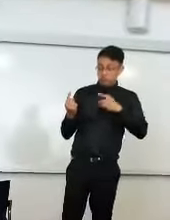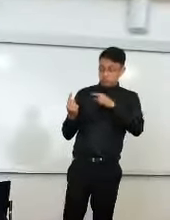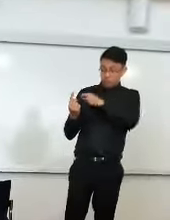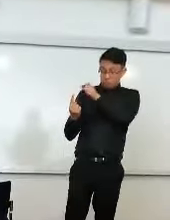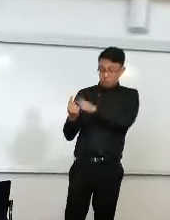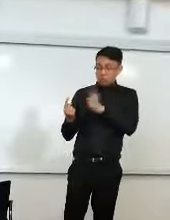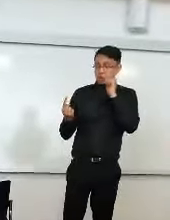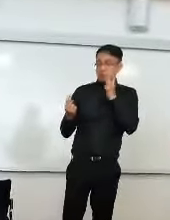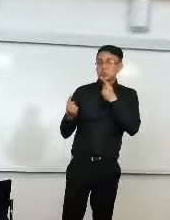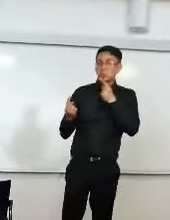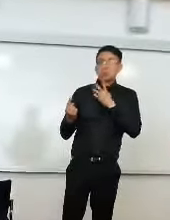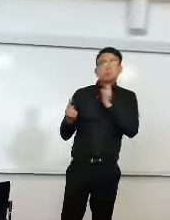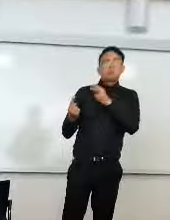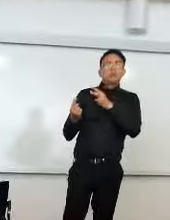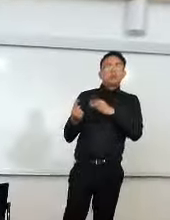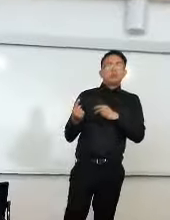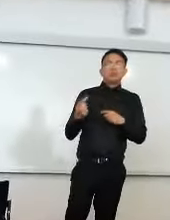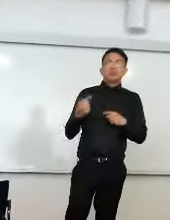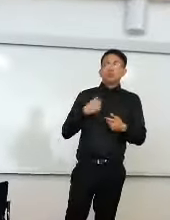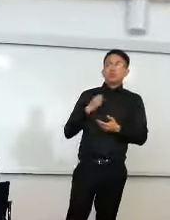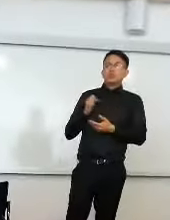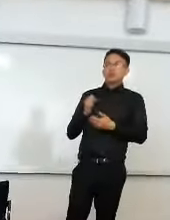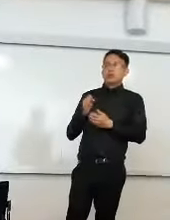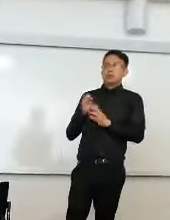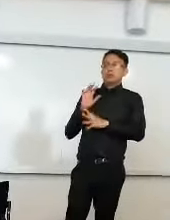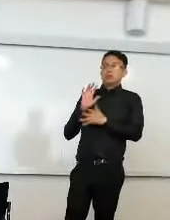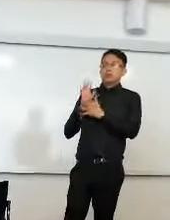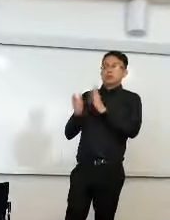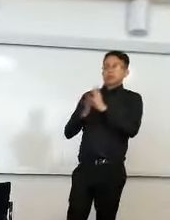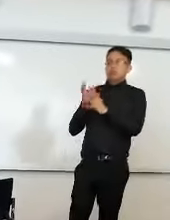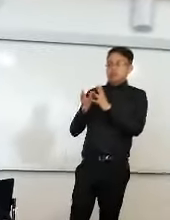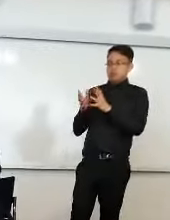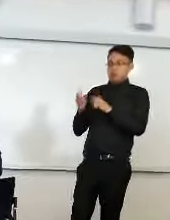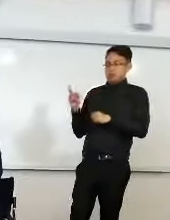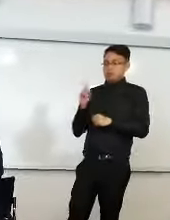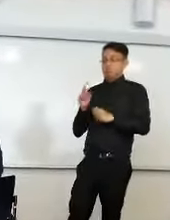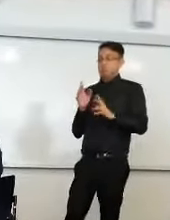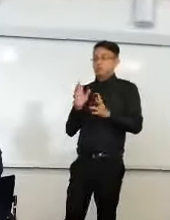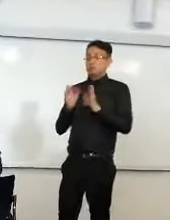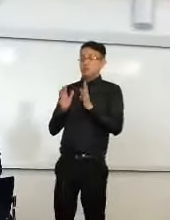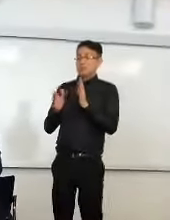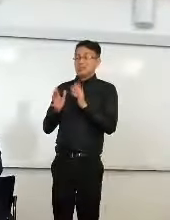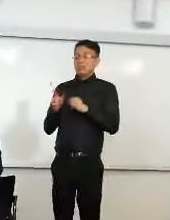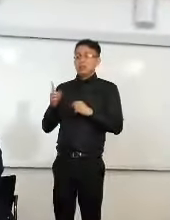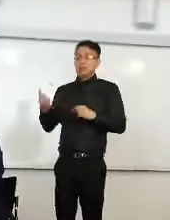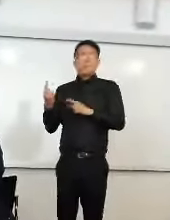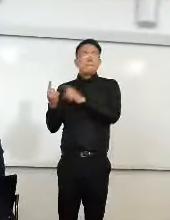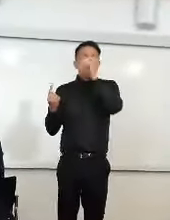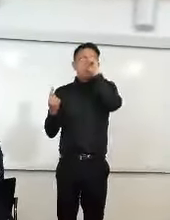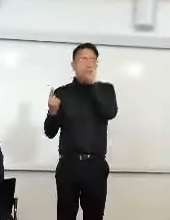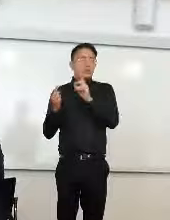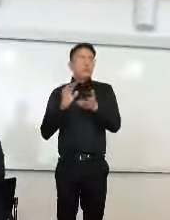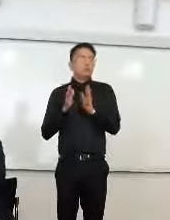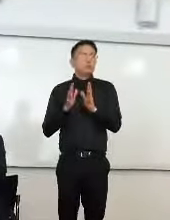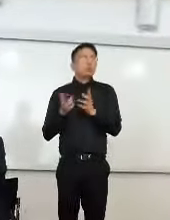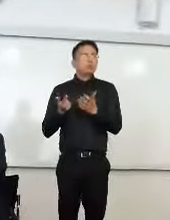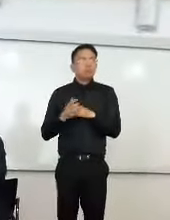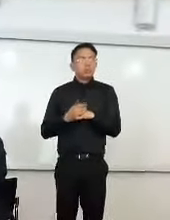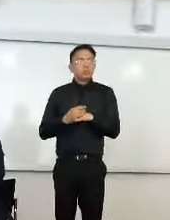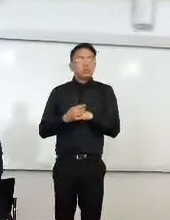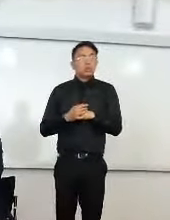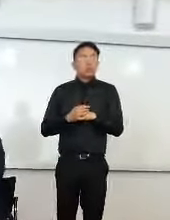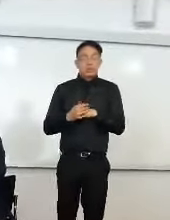discapacidad auditiva, le voy a imponer el lenguaje de señas colombiano. Yo se lo pongo, pero si la persona ni siquiera lo sabe. Entonces, en estas atenciones,